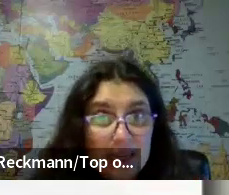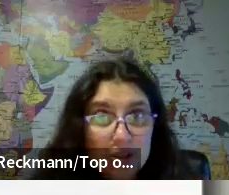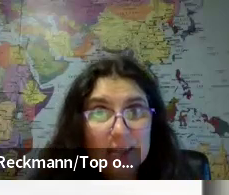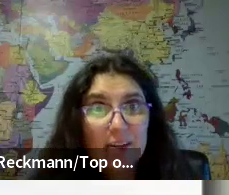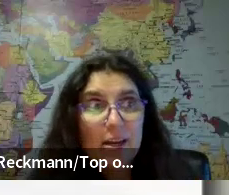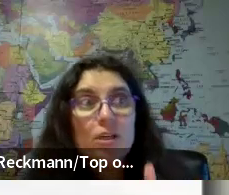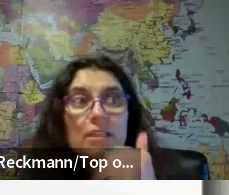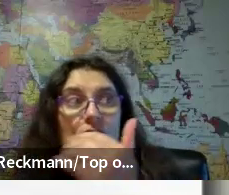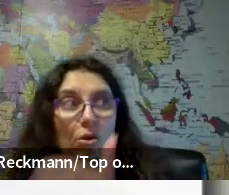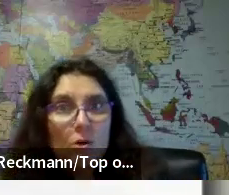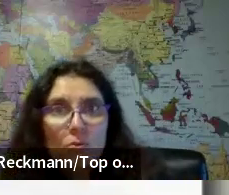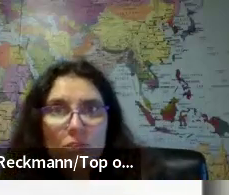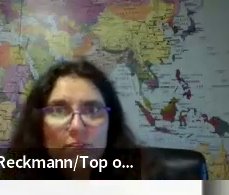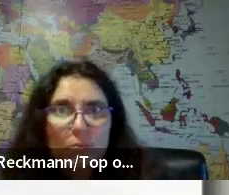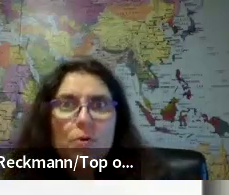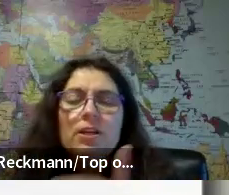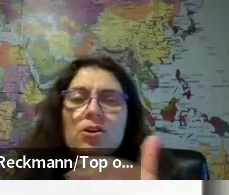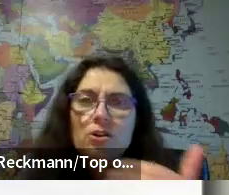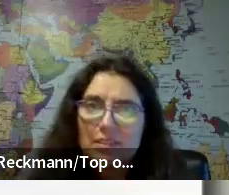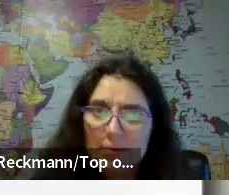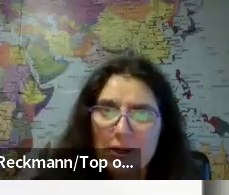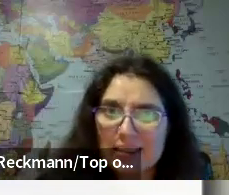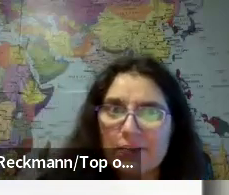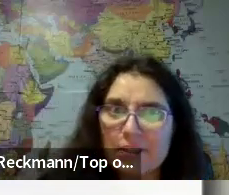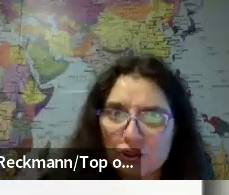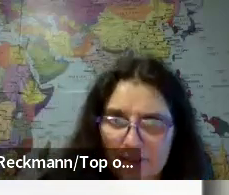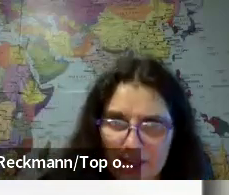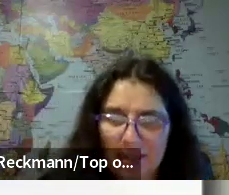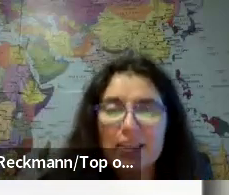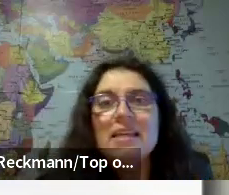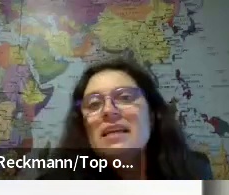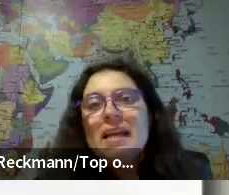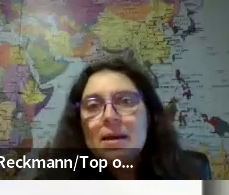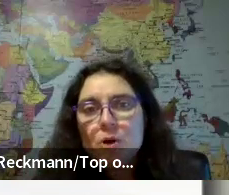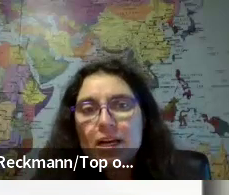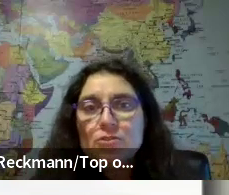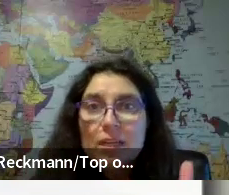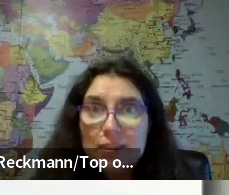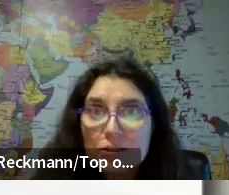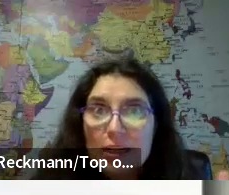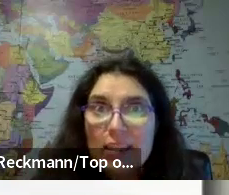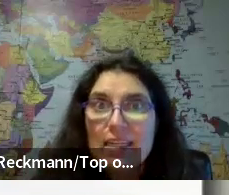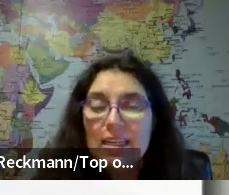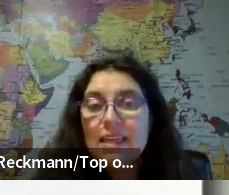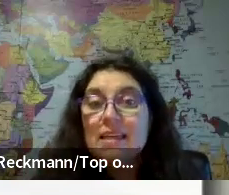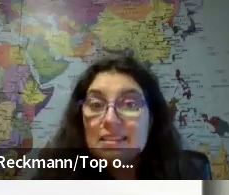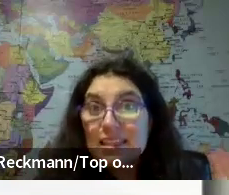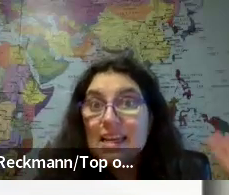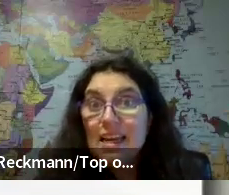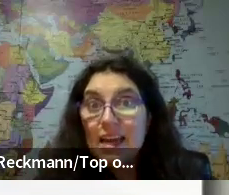en la dirección del trabajo y si somos un servicio público, lo hacemos en el servicio civil. En ambos casos, el gestor es el que tiene que